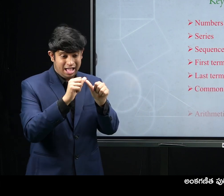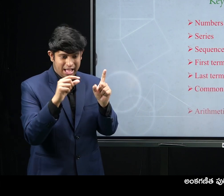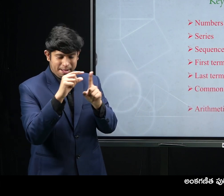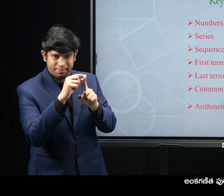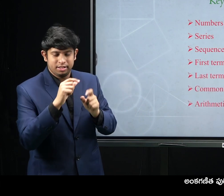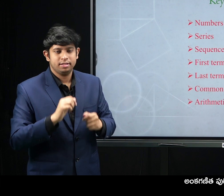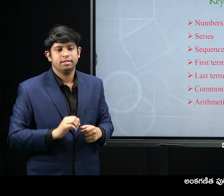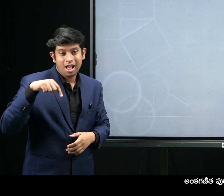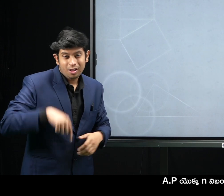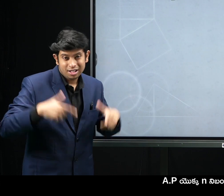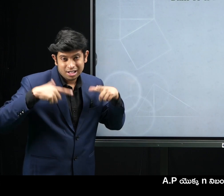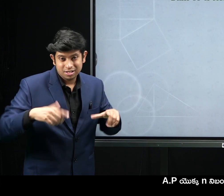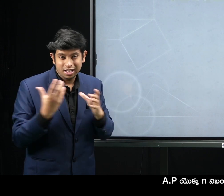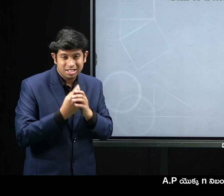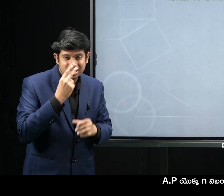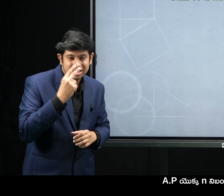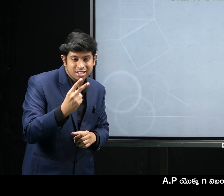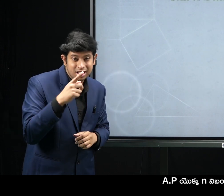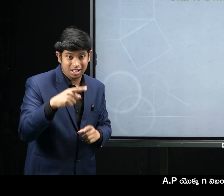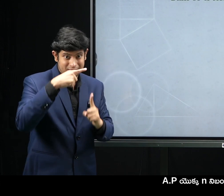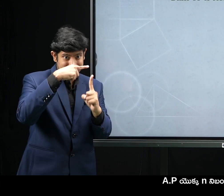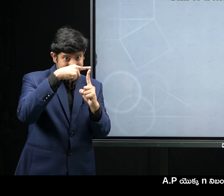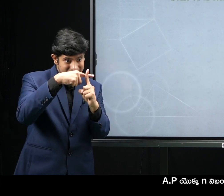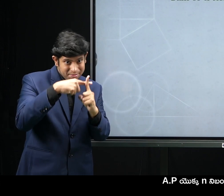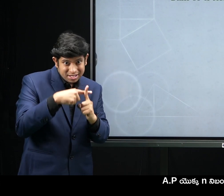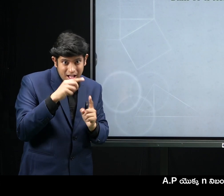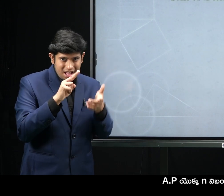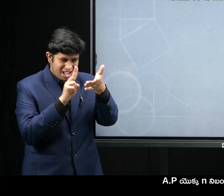అంకగణిత పురోగతి, ఏపీ యొక్క n నిబంధనల మొత్తం.